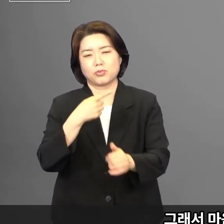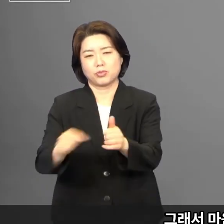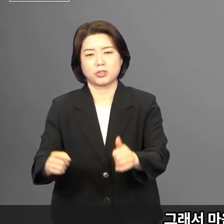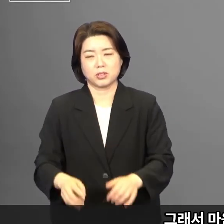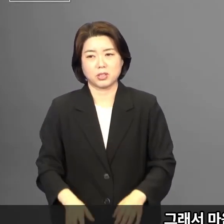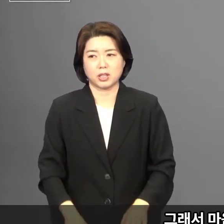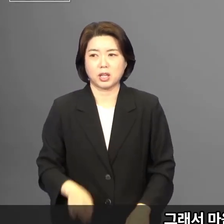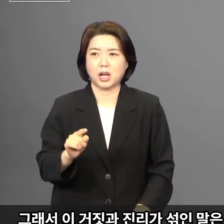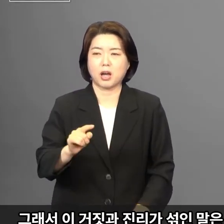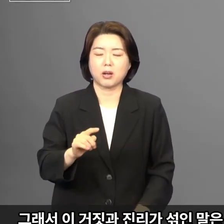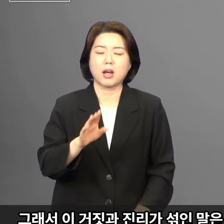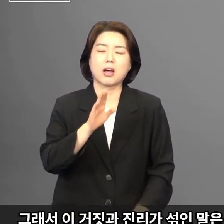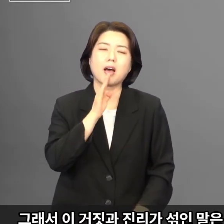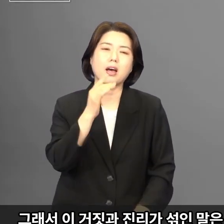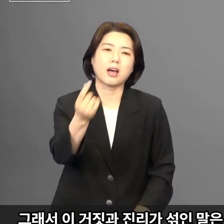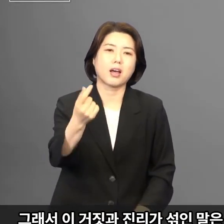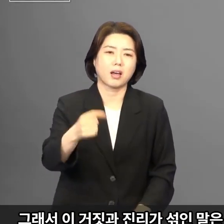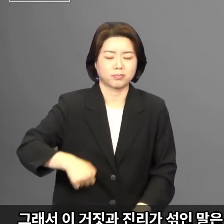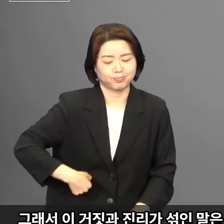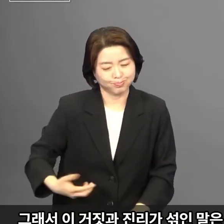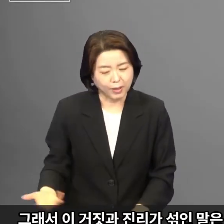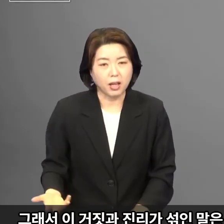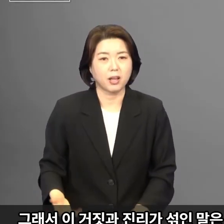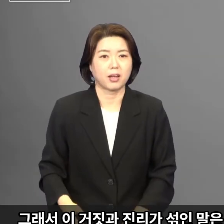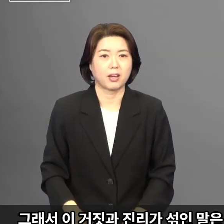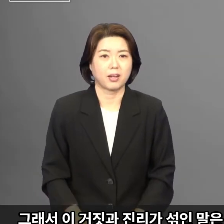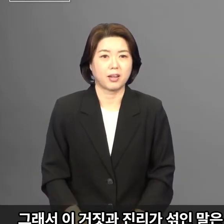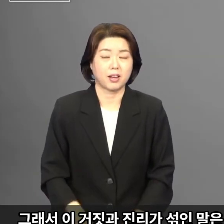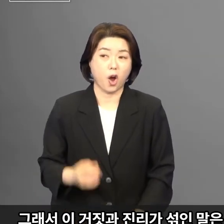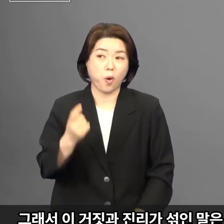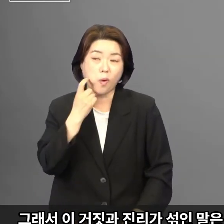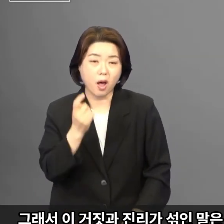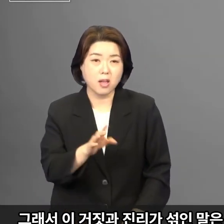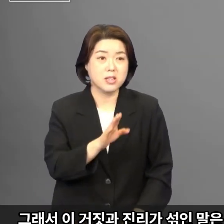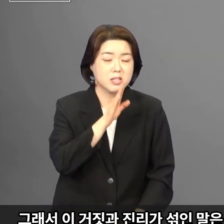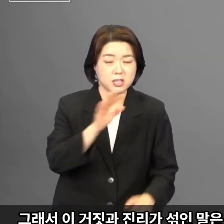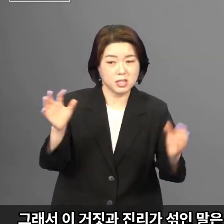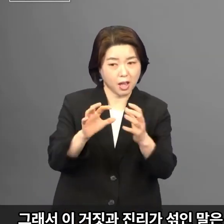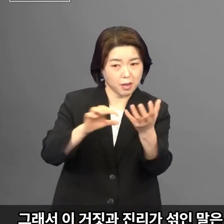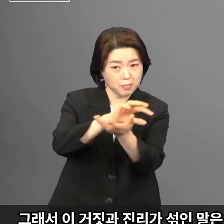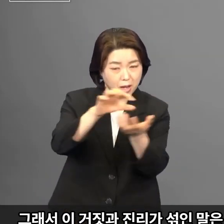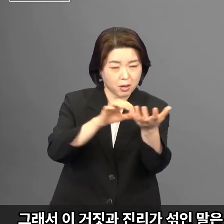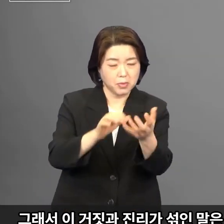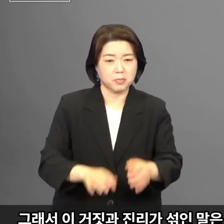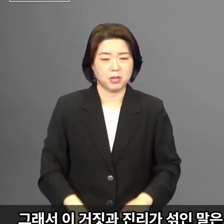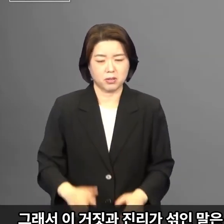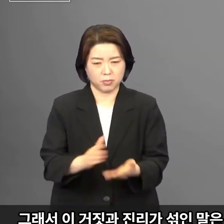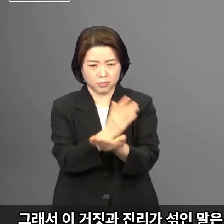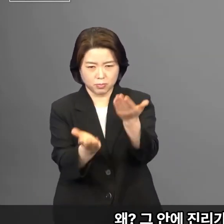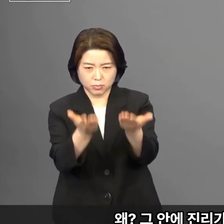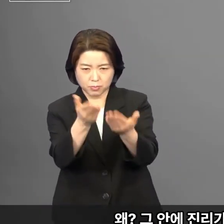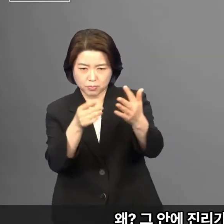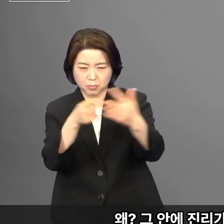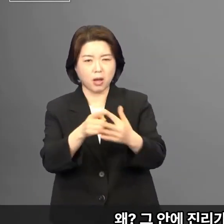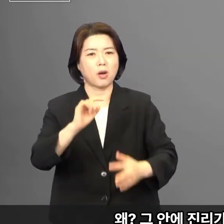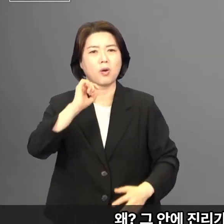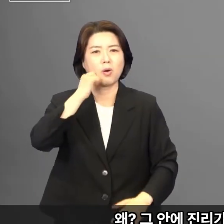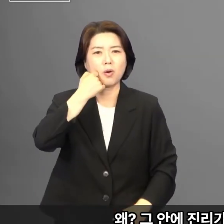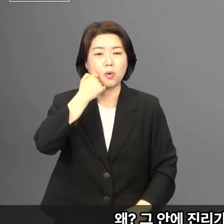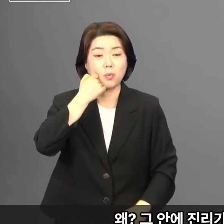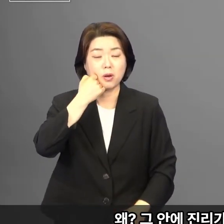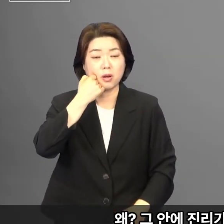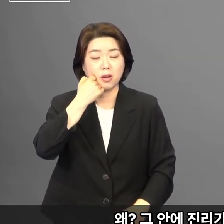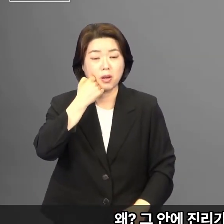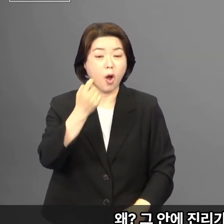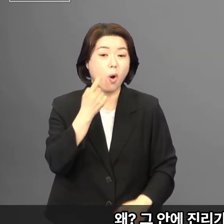마음이 아픈 겁니다. 그래서 이 거짓과 진리가 섞인 말은 분별하기가 여러분 쉽지가 않다는 거예요. 왜? 그 안에